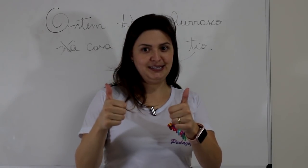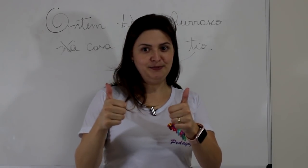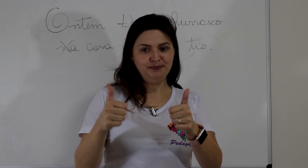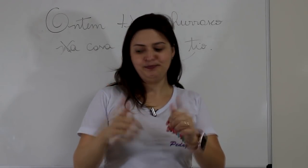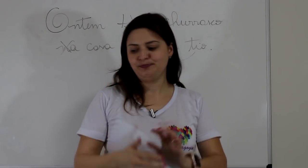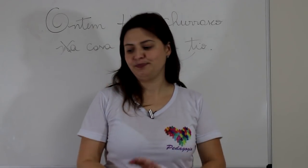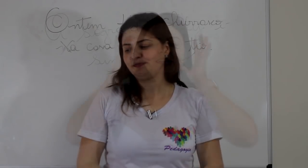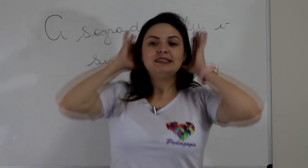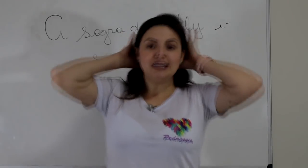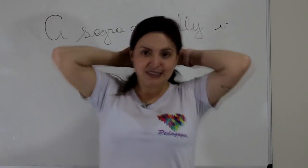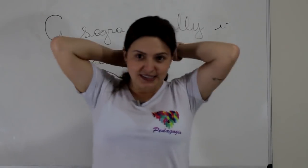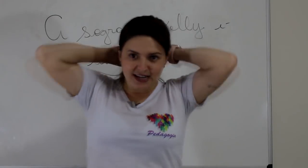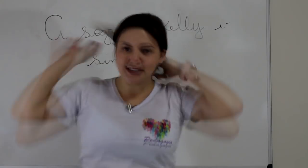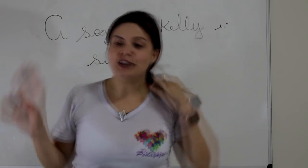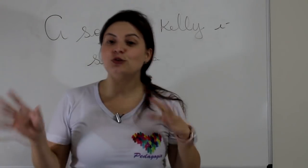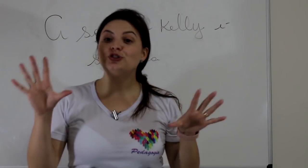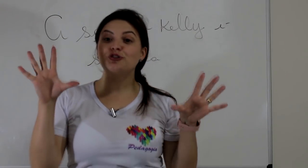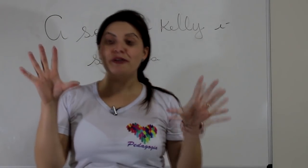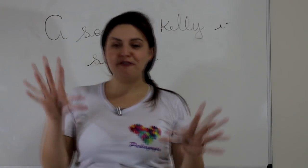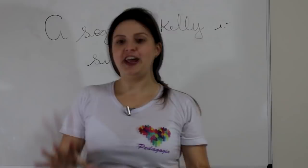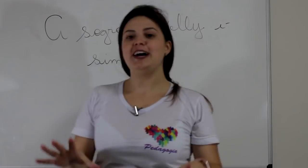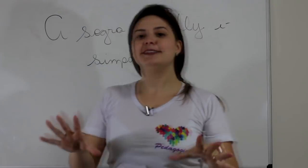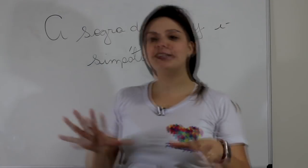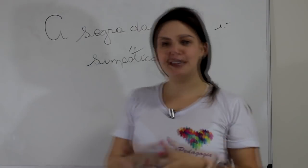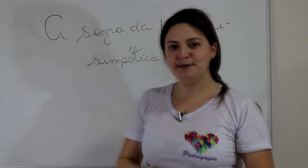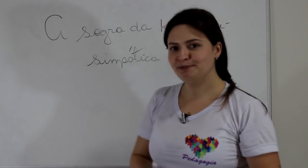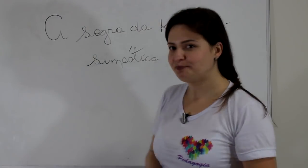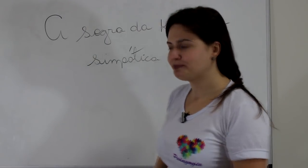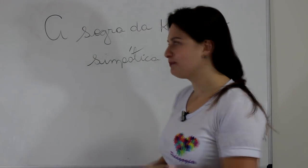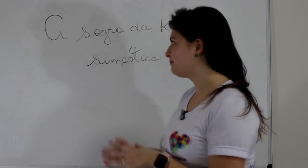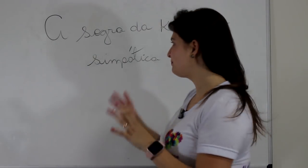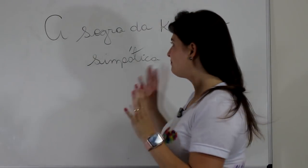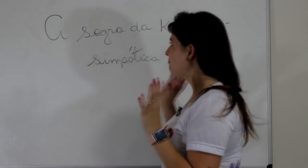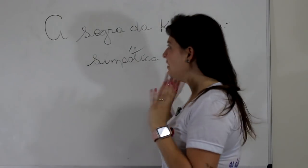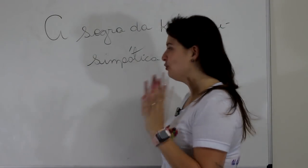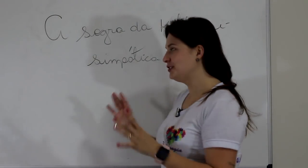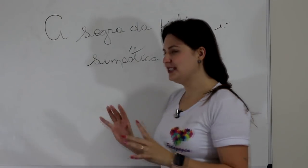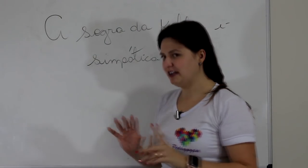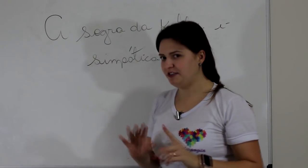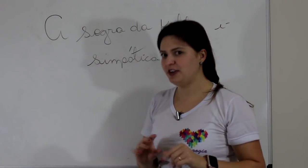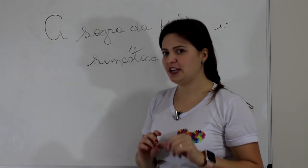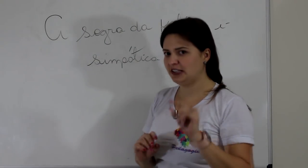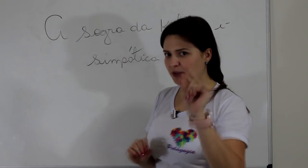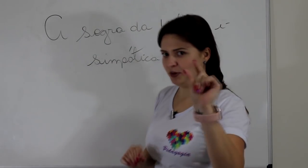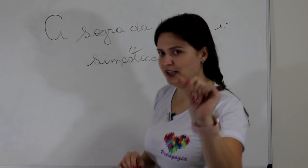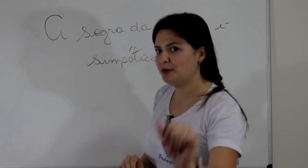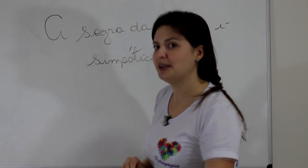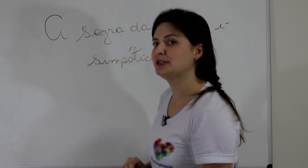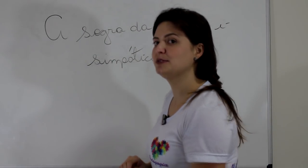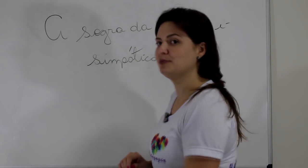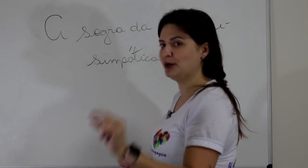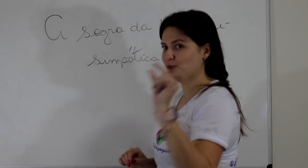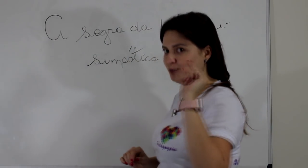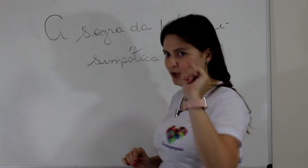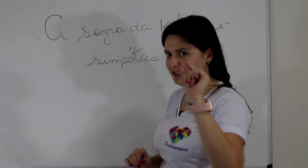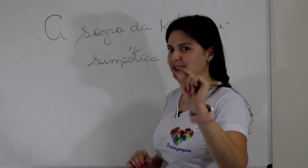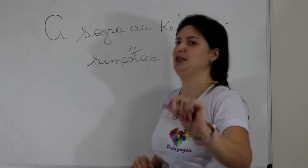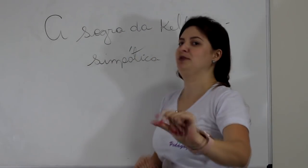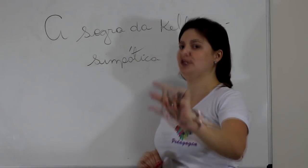Beleza? Terceira e última frase do desafio aqui. Daqui a pouquinho tem mais uma coisinha aí pra você,